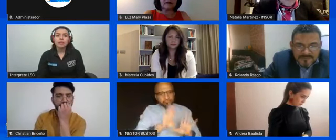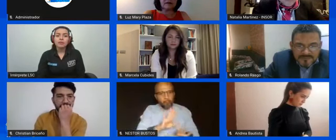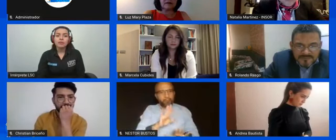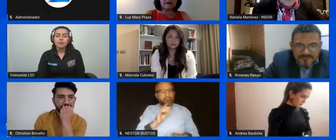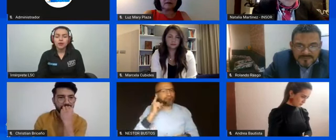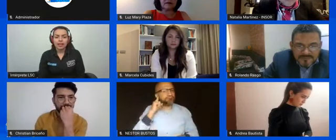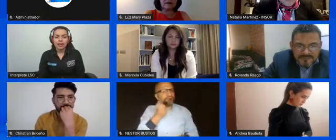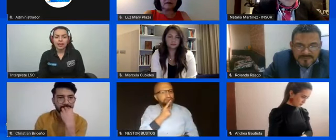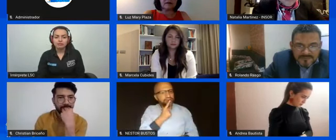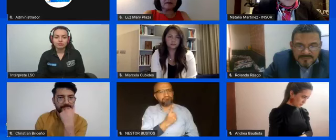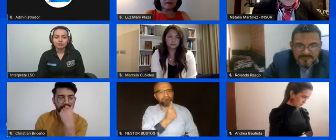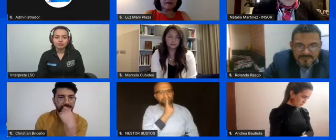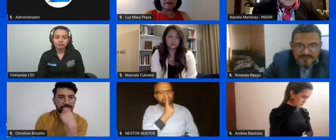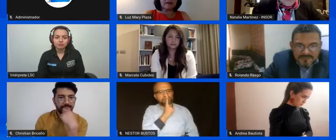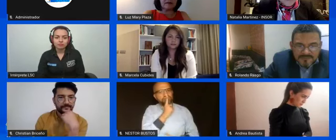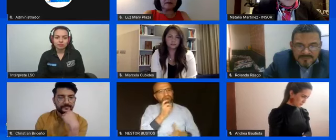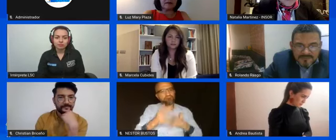Uh-huh. Y bueno,